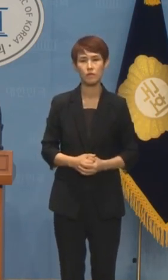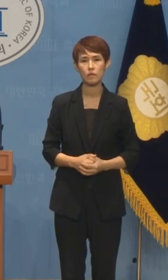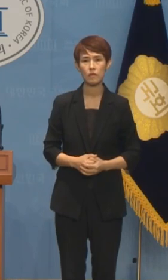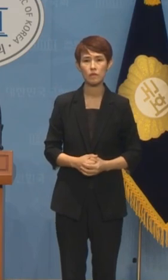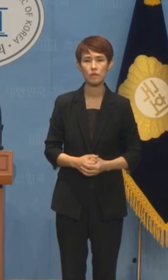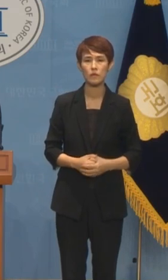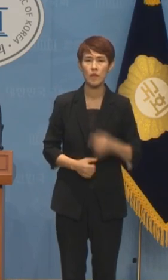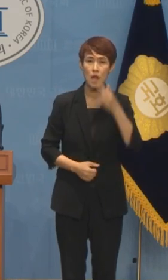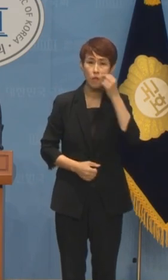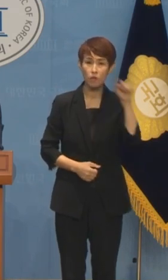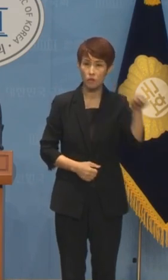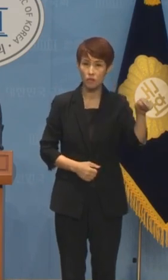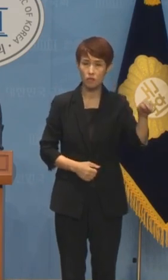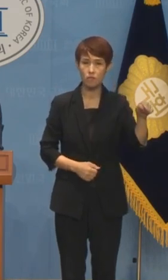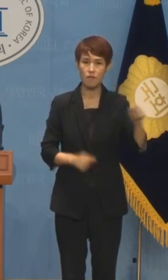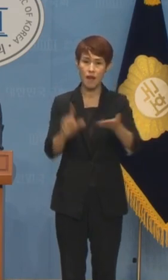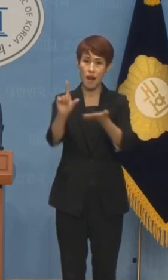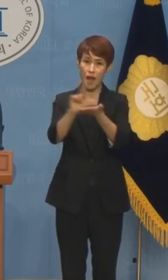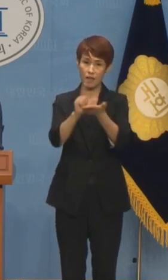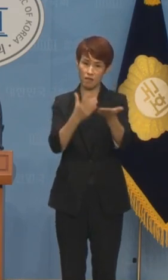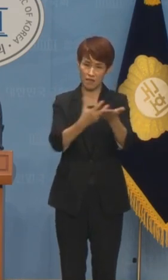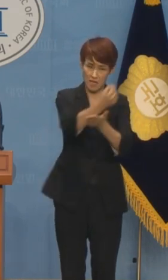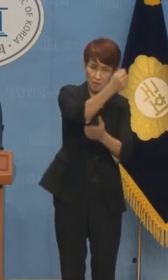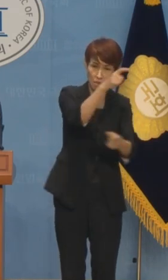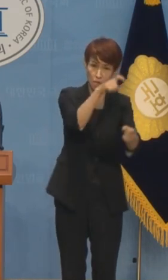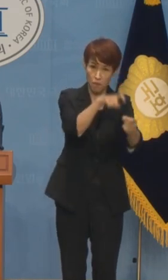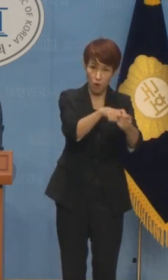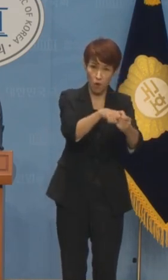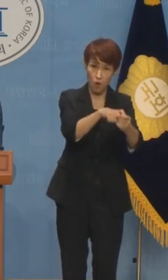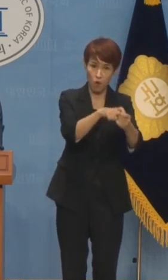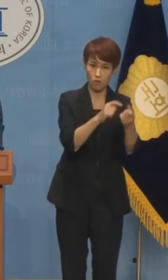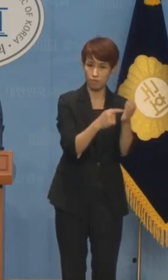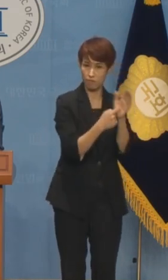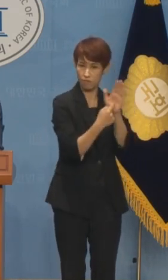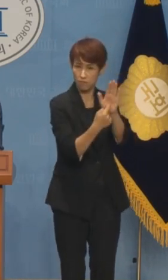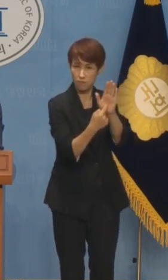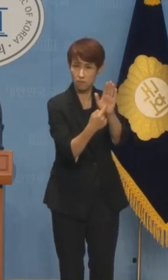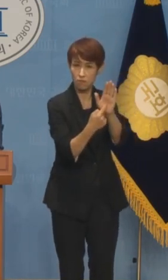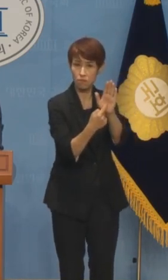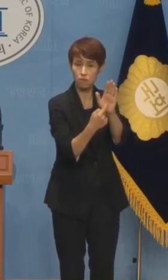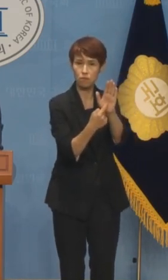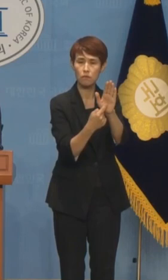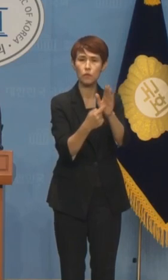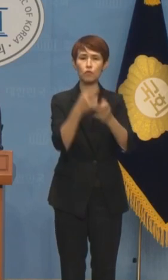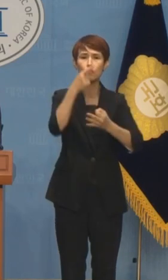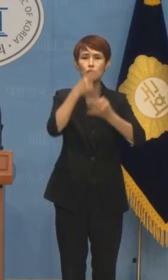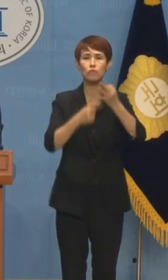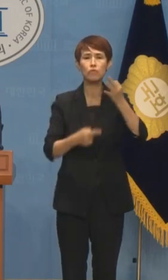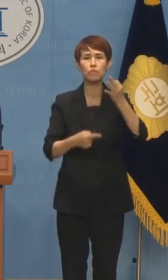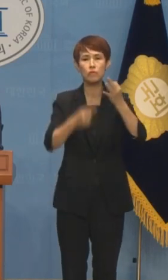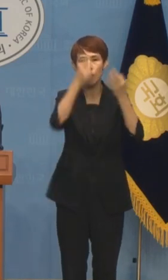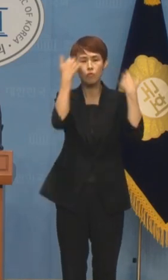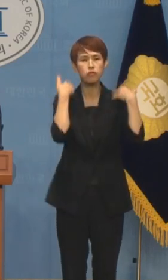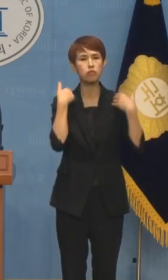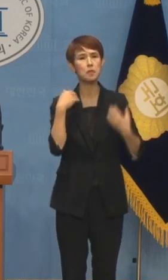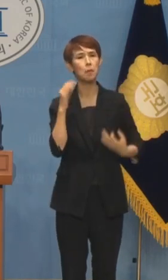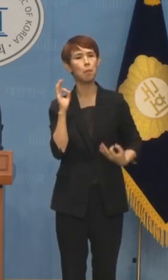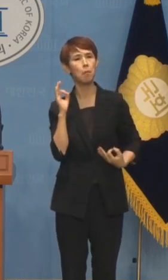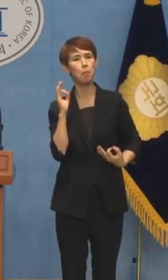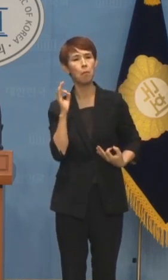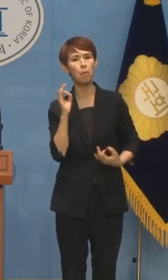이렇게 일본 정부가 라인 강탈 의도를 노골화하고 있는데 윤석열 정부는 손을